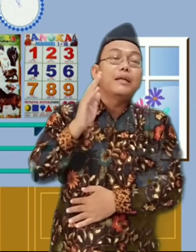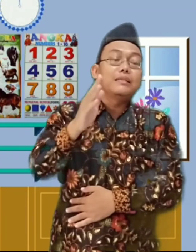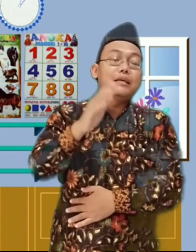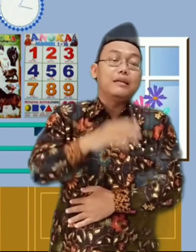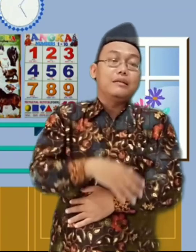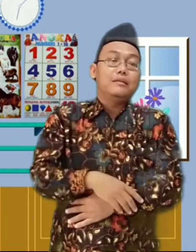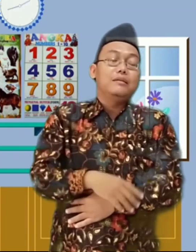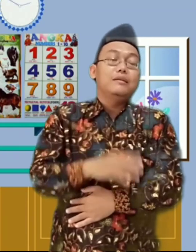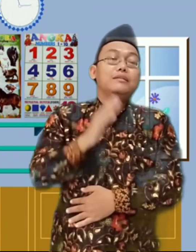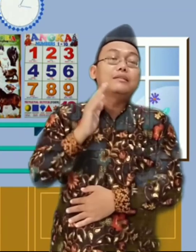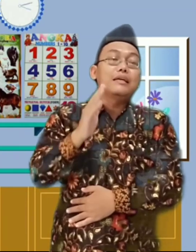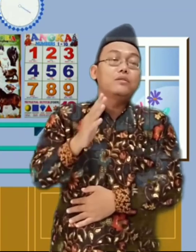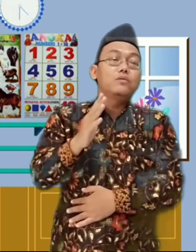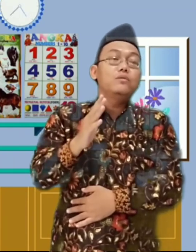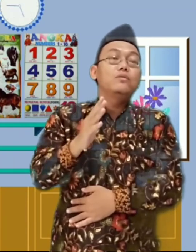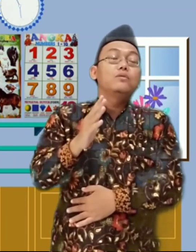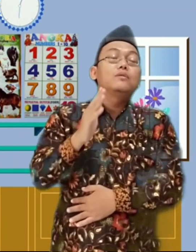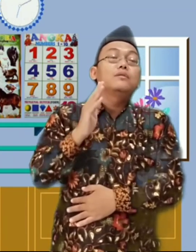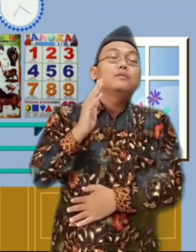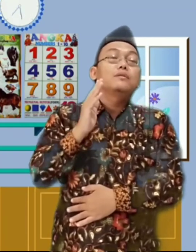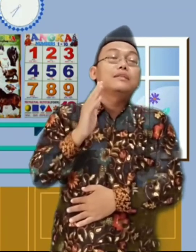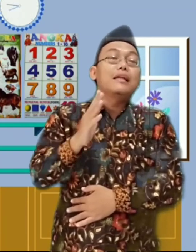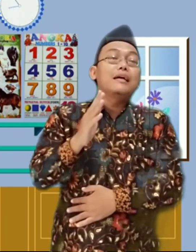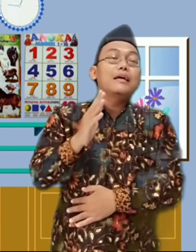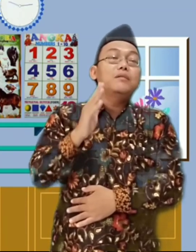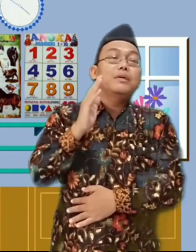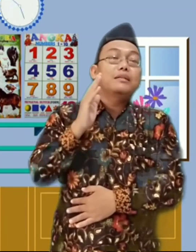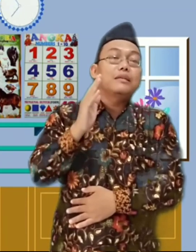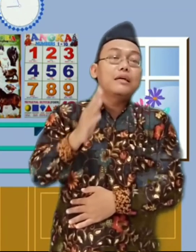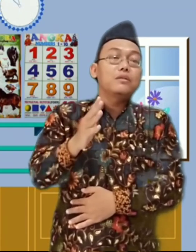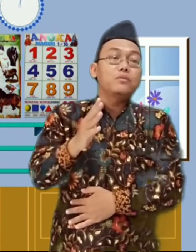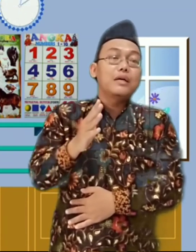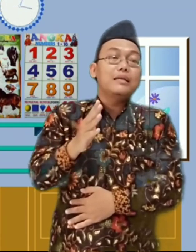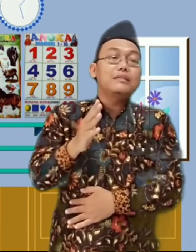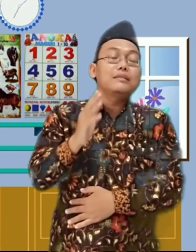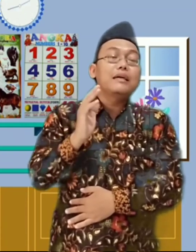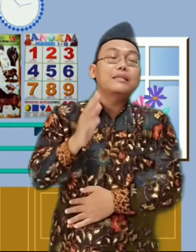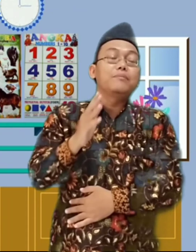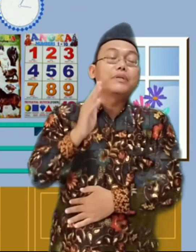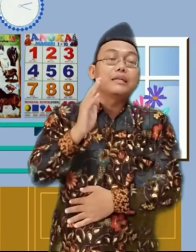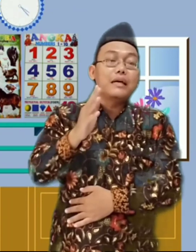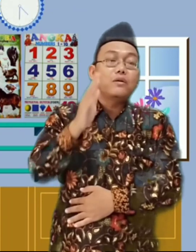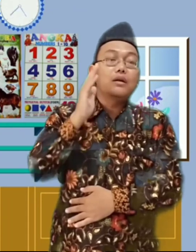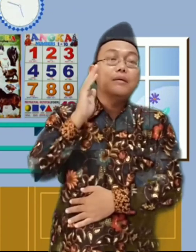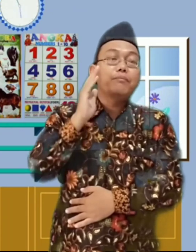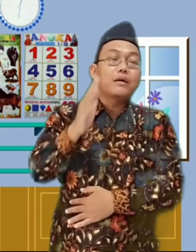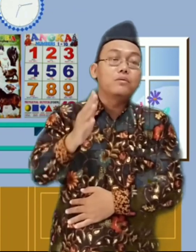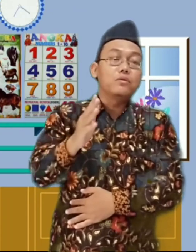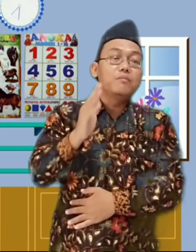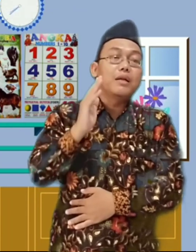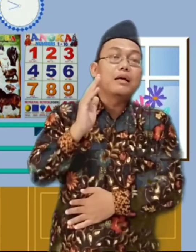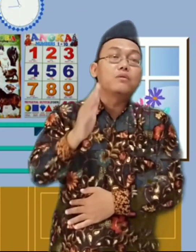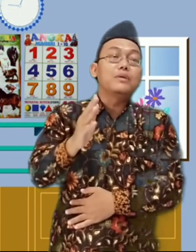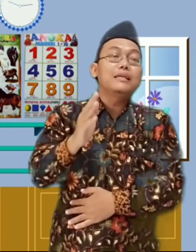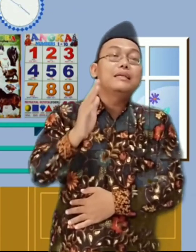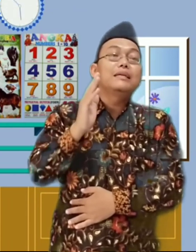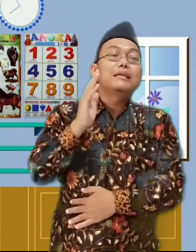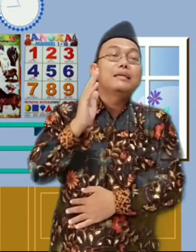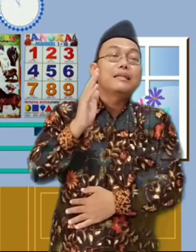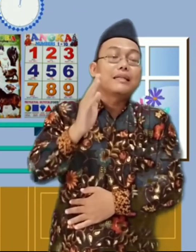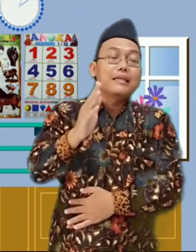Rajin Belajar. Setelah itu, silakan mengerjakan tugas yang diberikan oleh Pak Guru